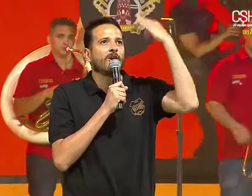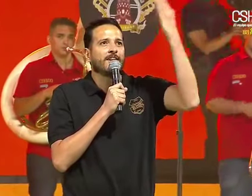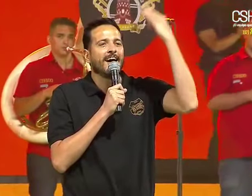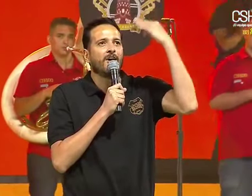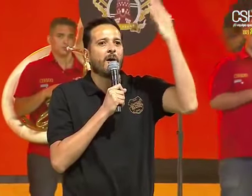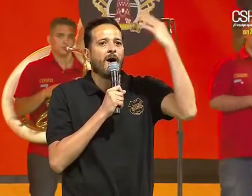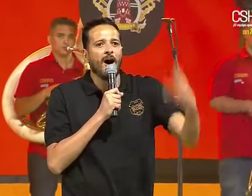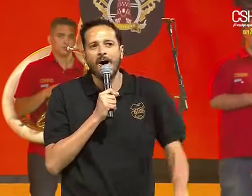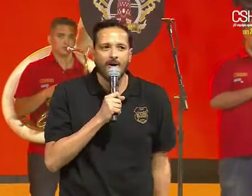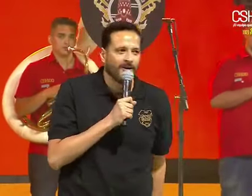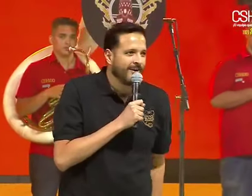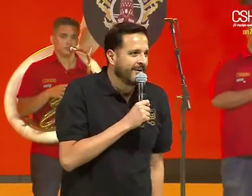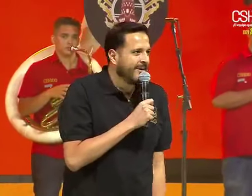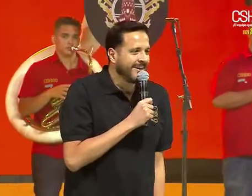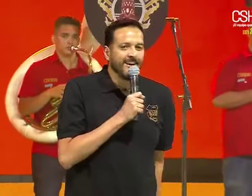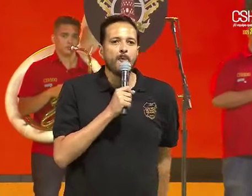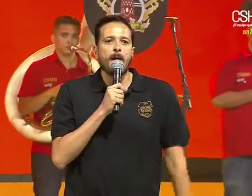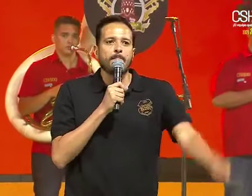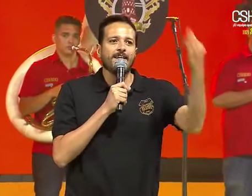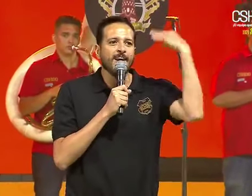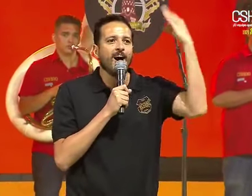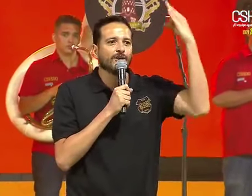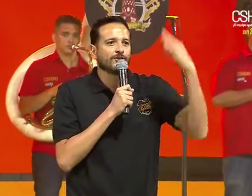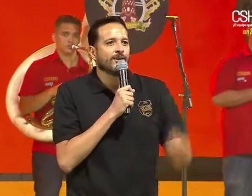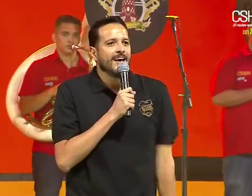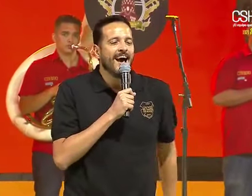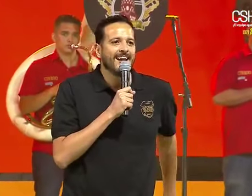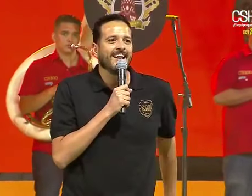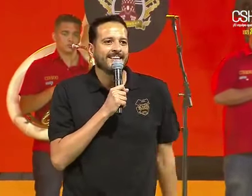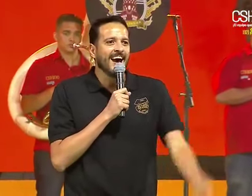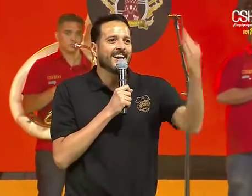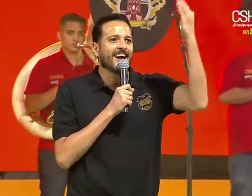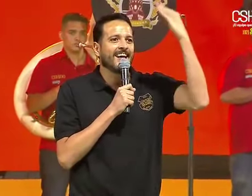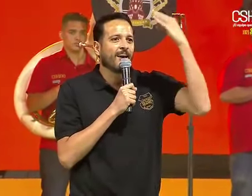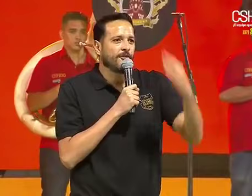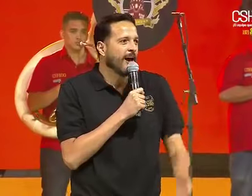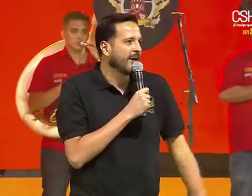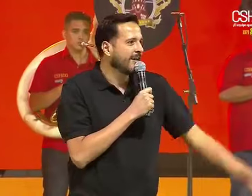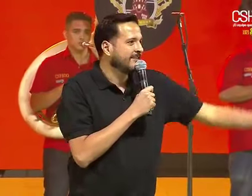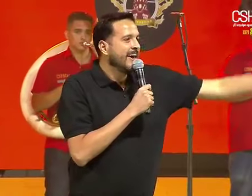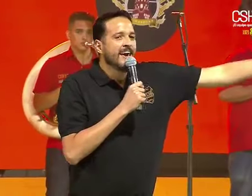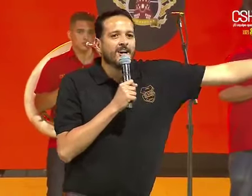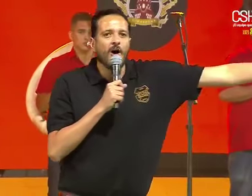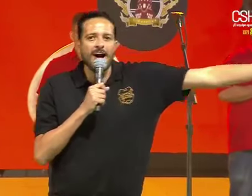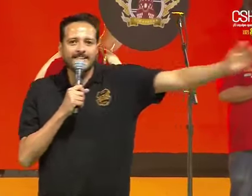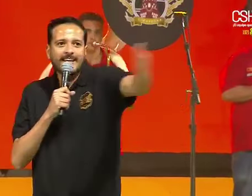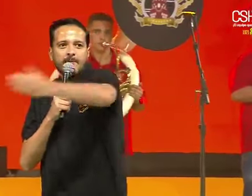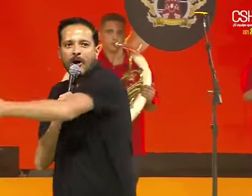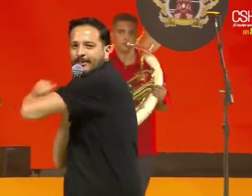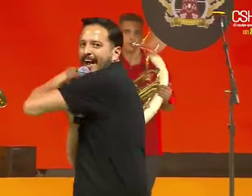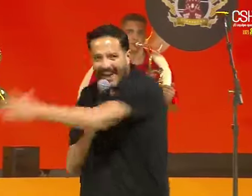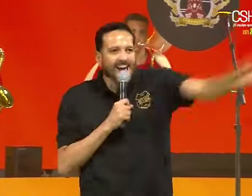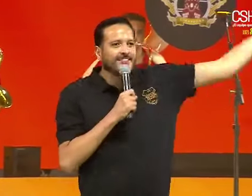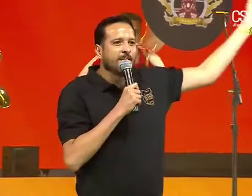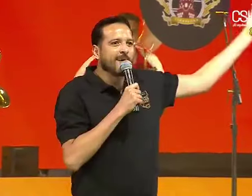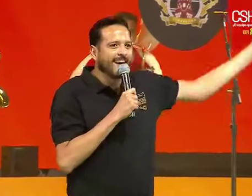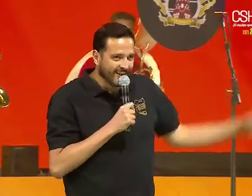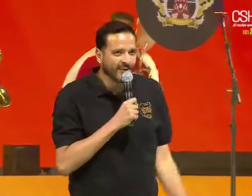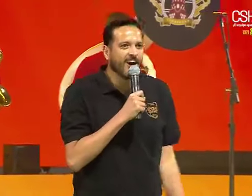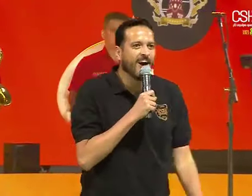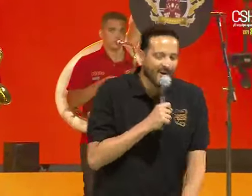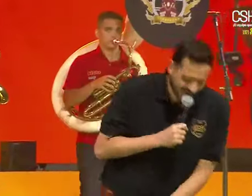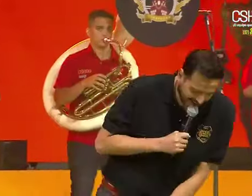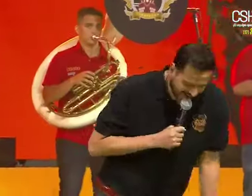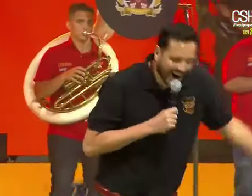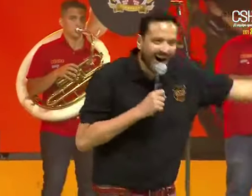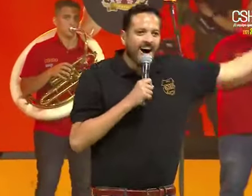Rosabal Cordero bajó, dijo: papá Dios, en la tierra de las flores, y con esta hermosa gente me quedo